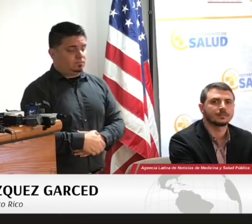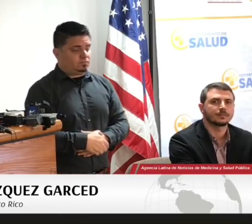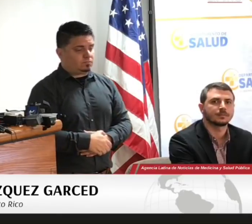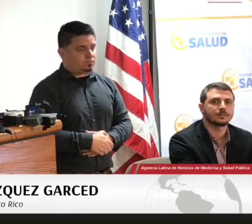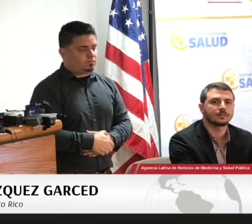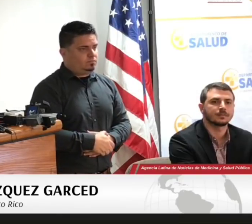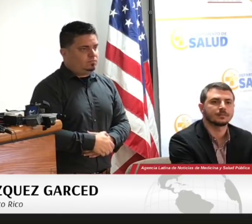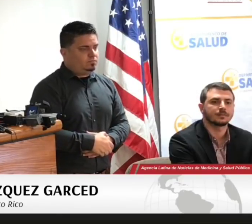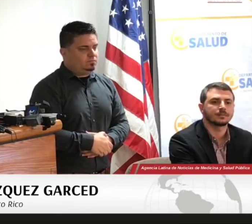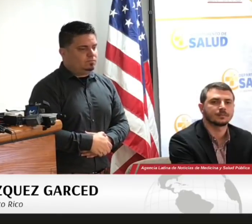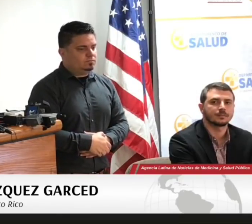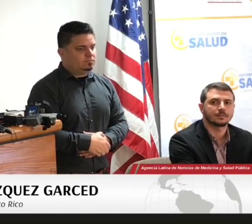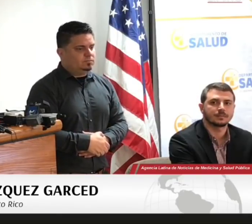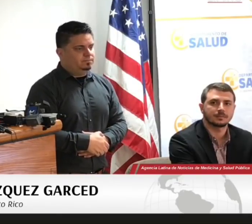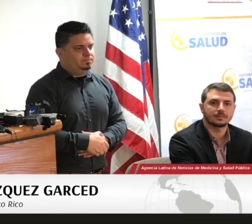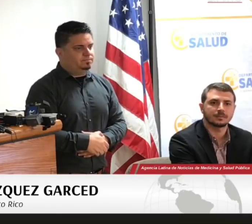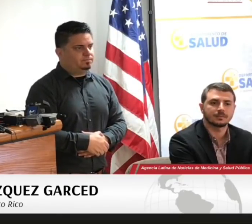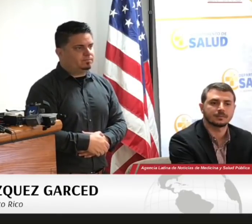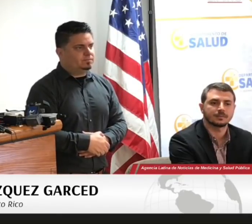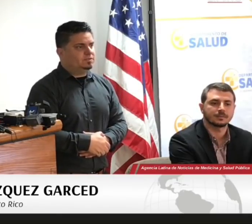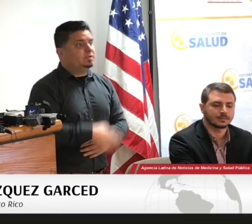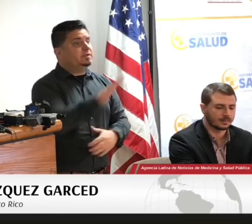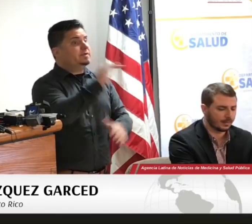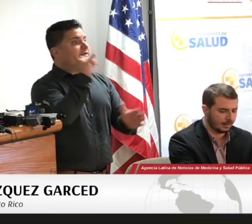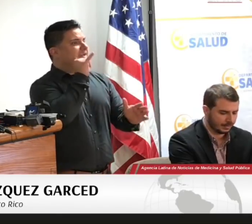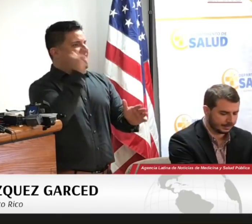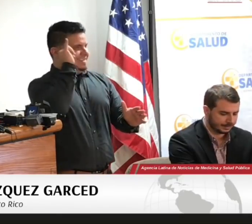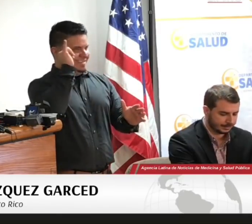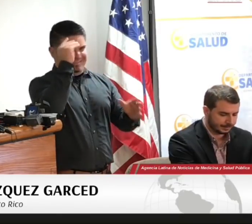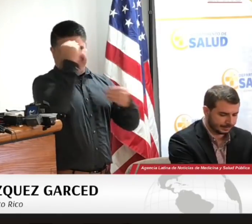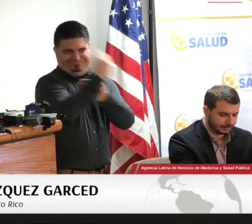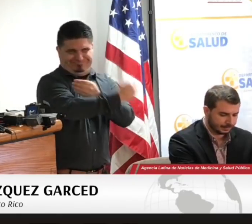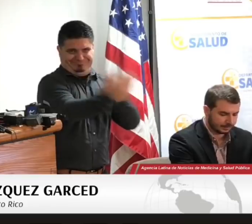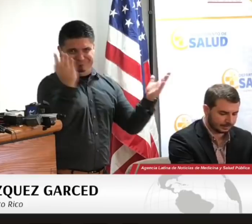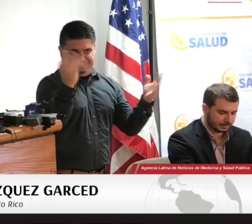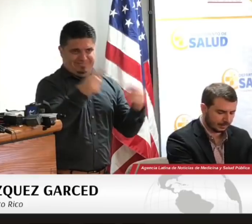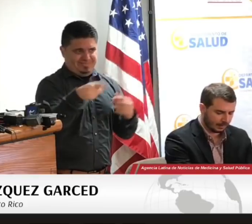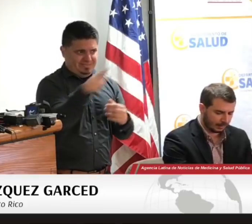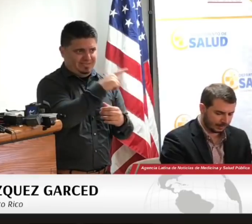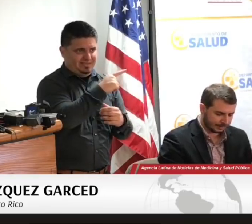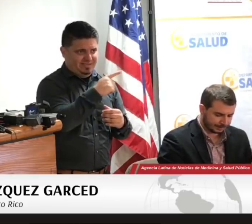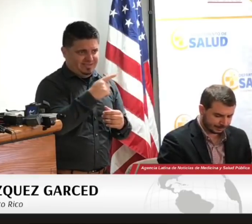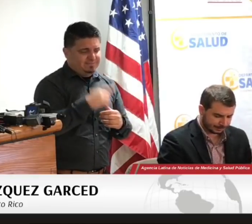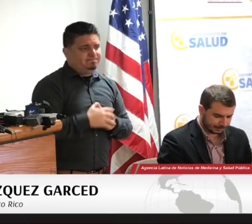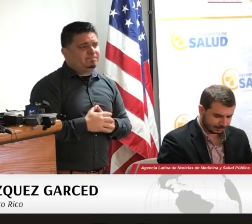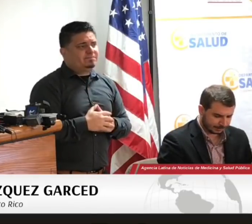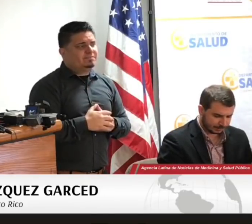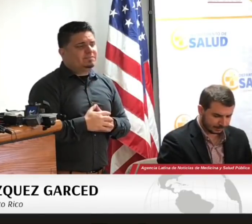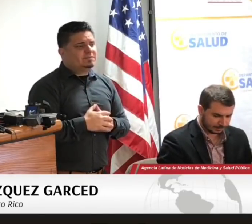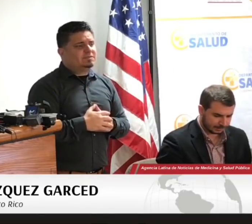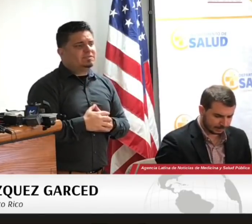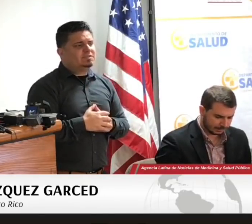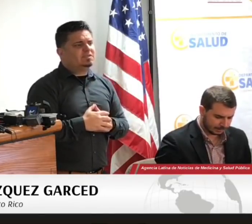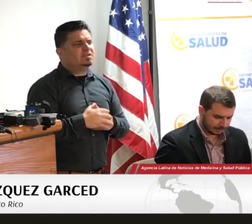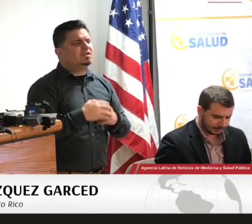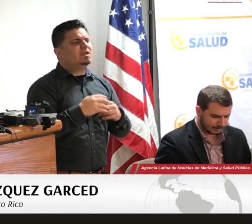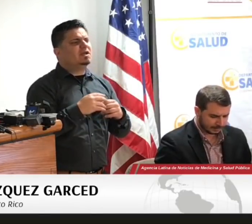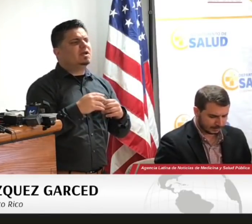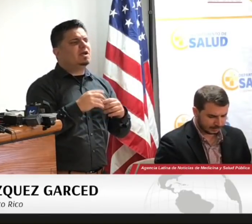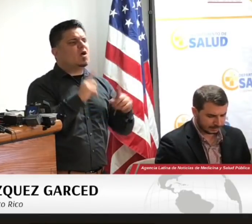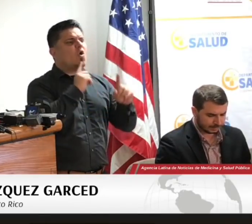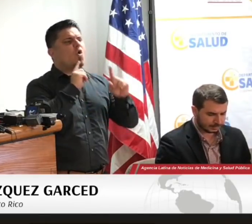Como les había indicado en el día de ayer, ya con la orden donde se declara un estado de